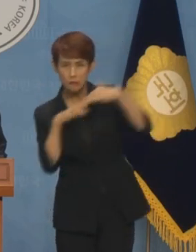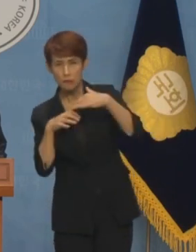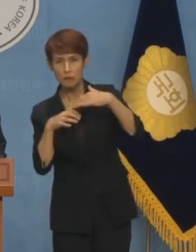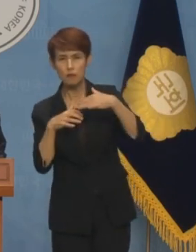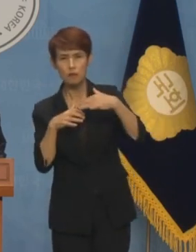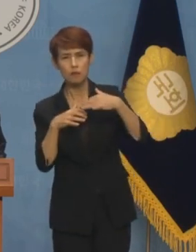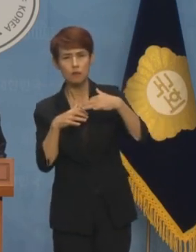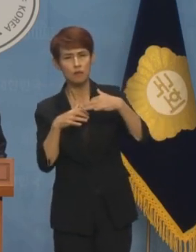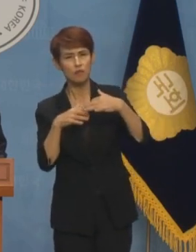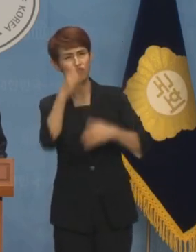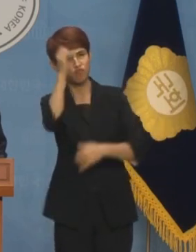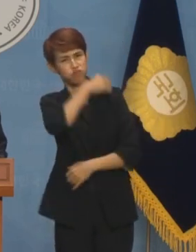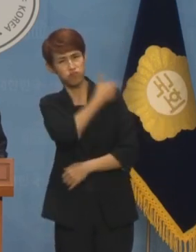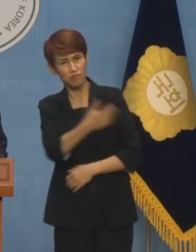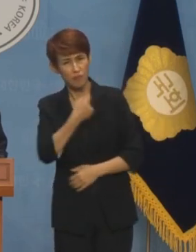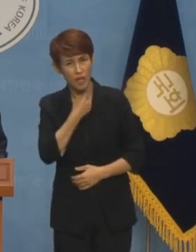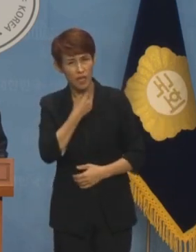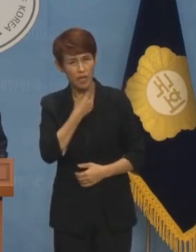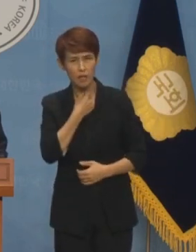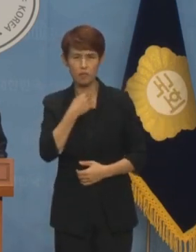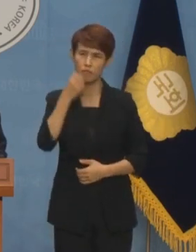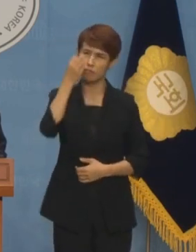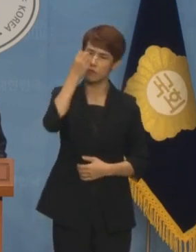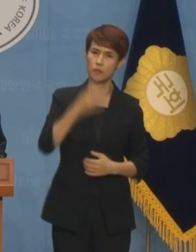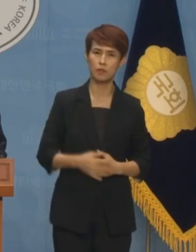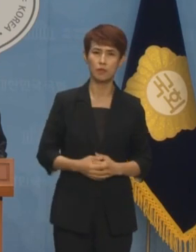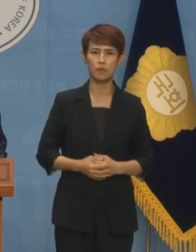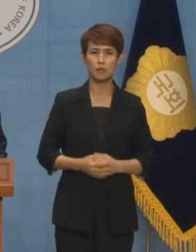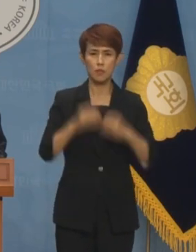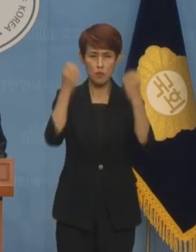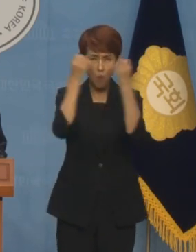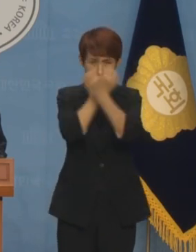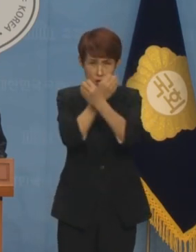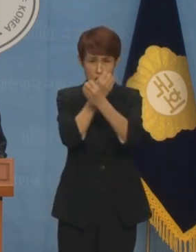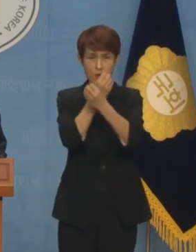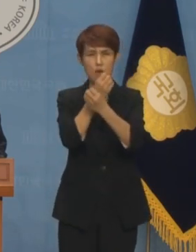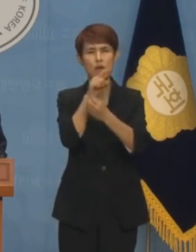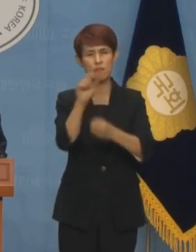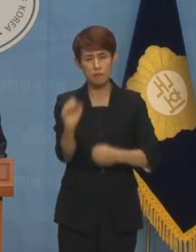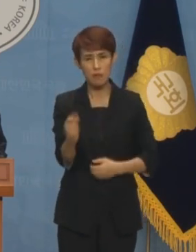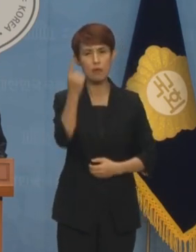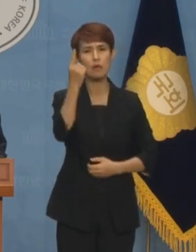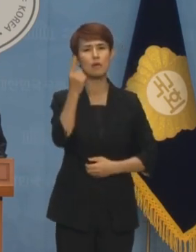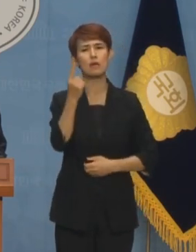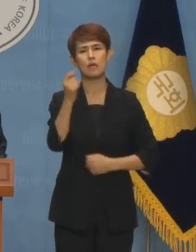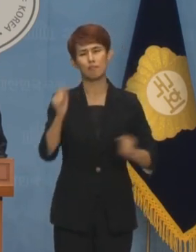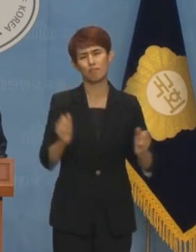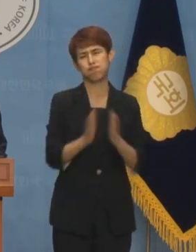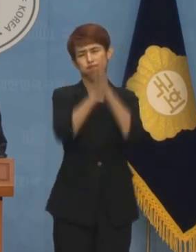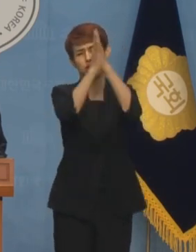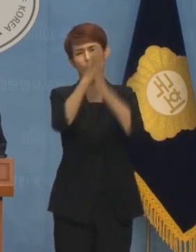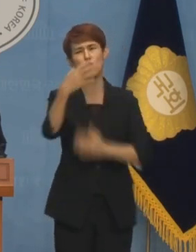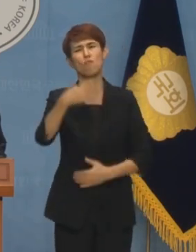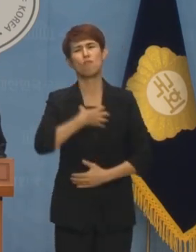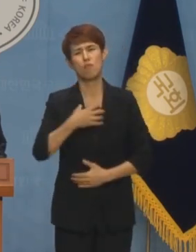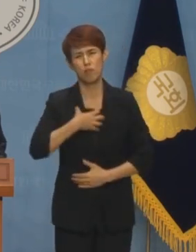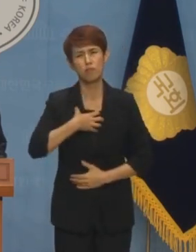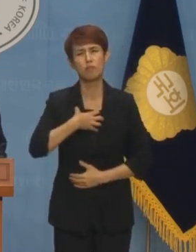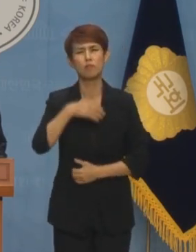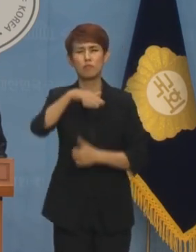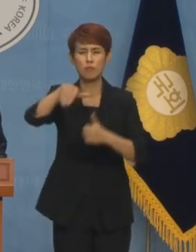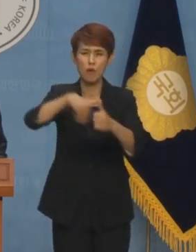의심스럽습니다. 우발적 도발, 사소한 오해가 대규모 전면전으로 비화할 수 있는